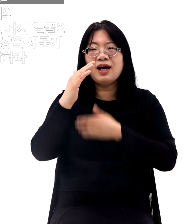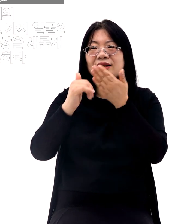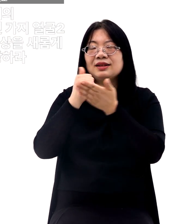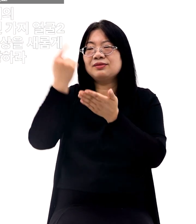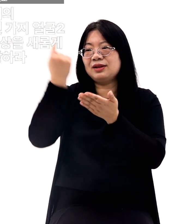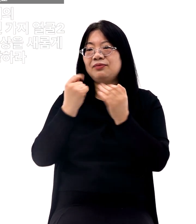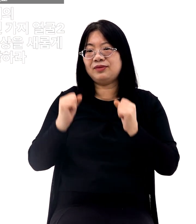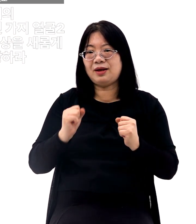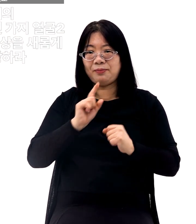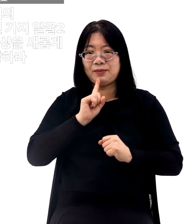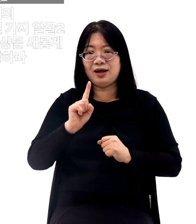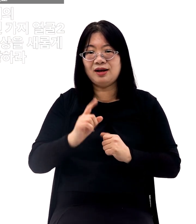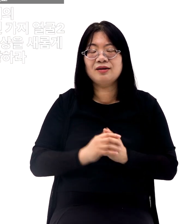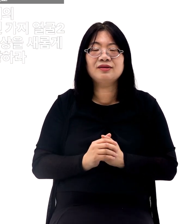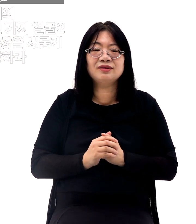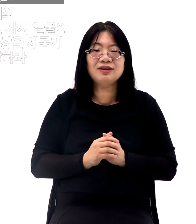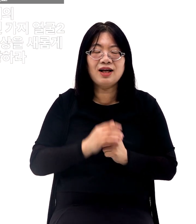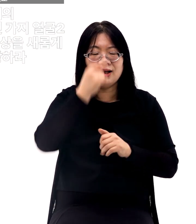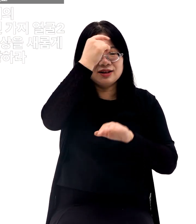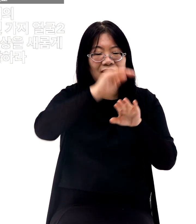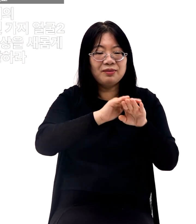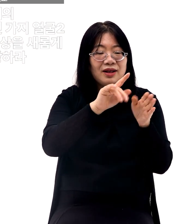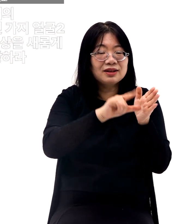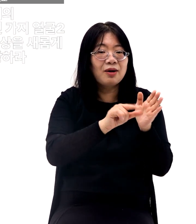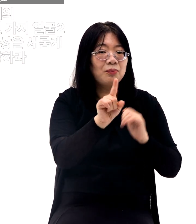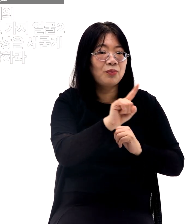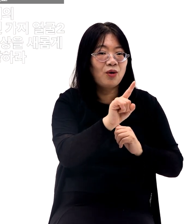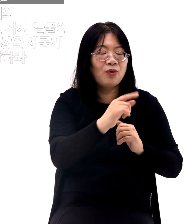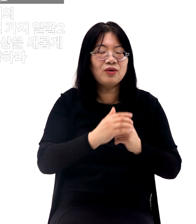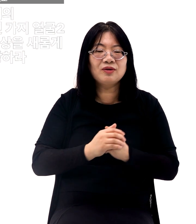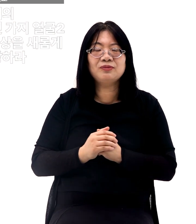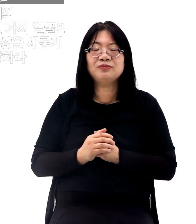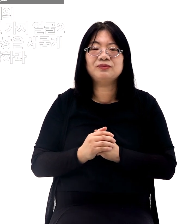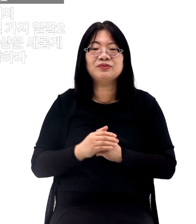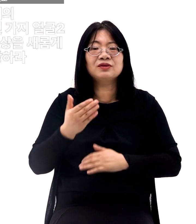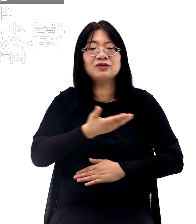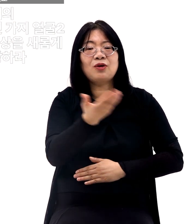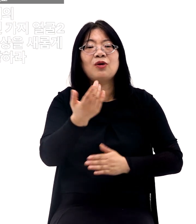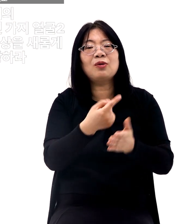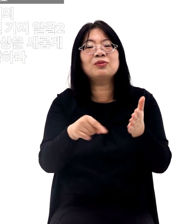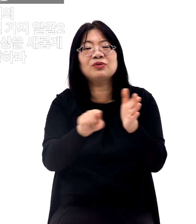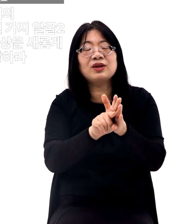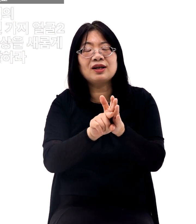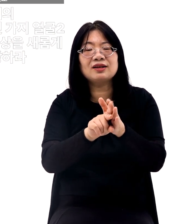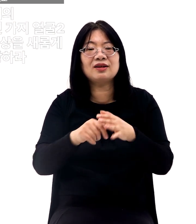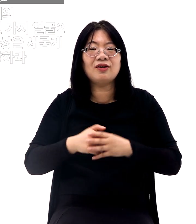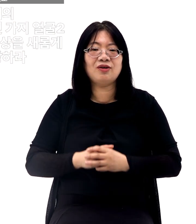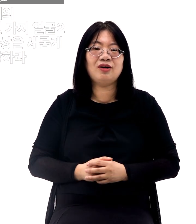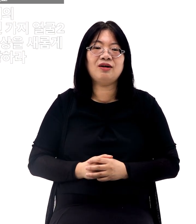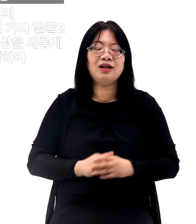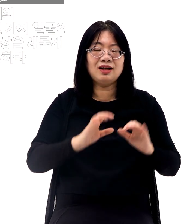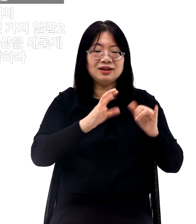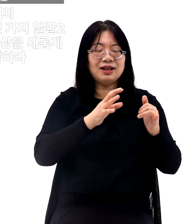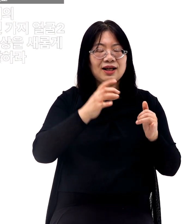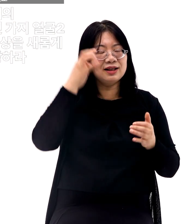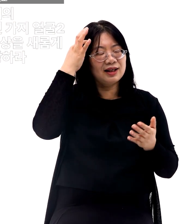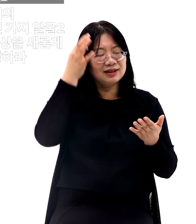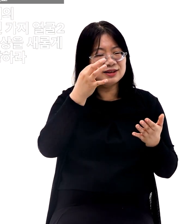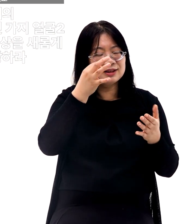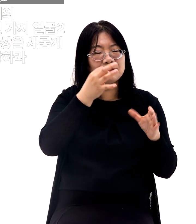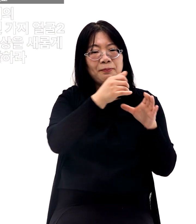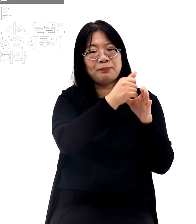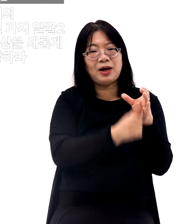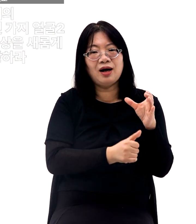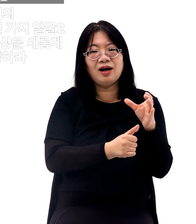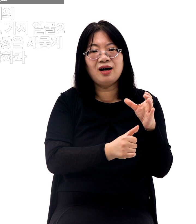누가 여러분들 위해 장막을 치는 시간입니까? 네. 세상의 세속의 가치에